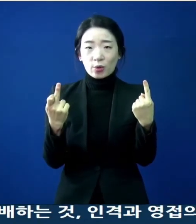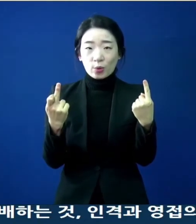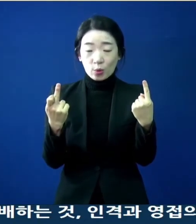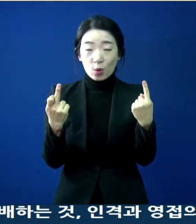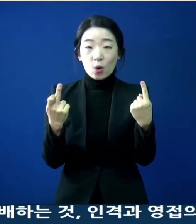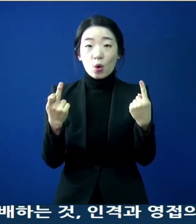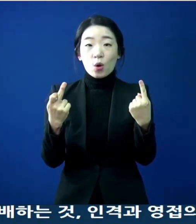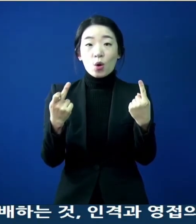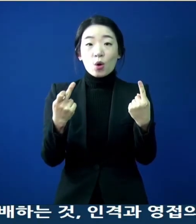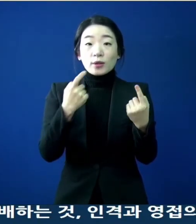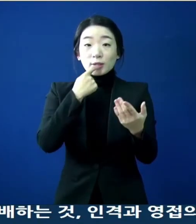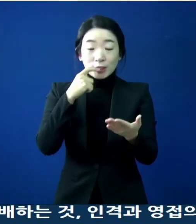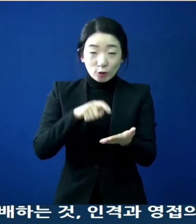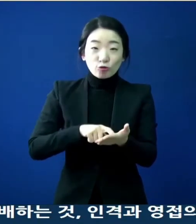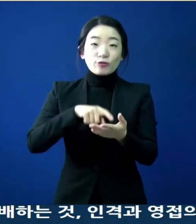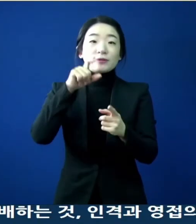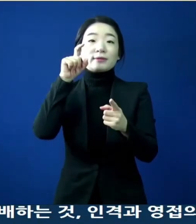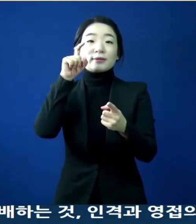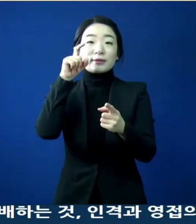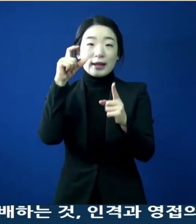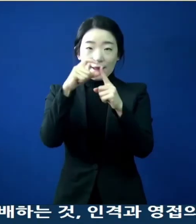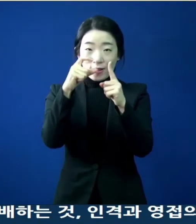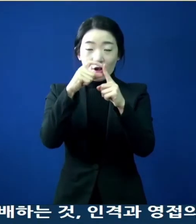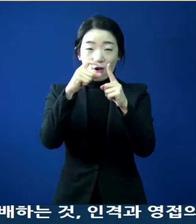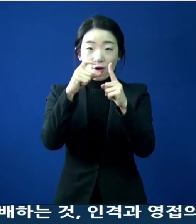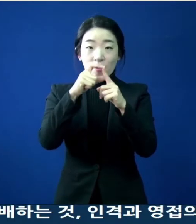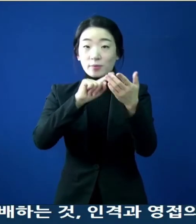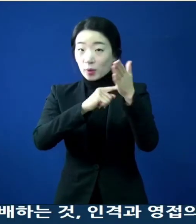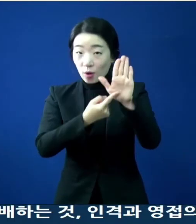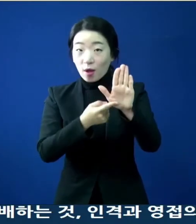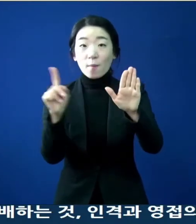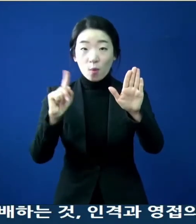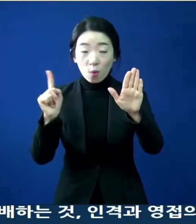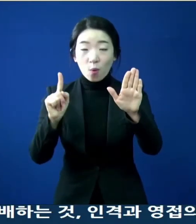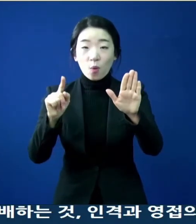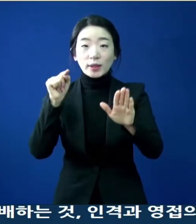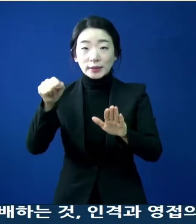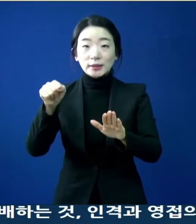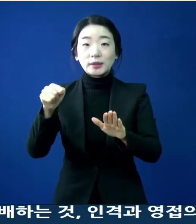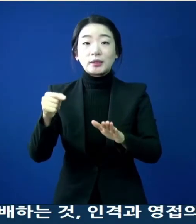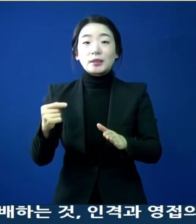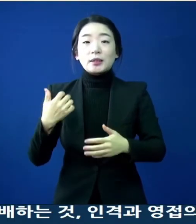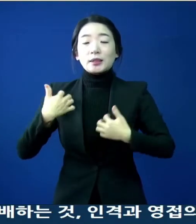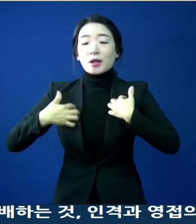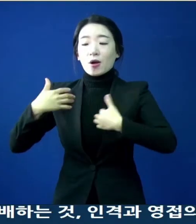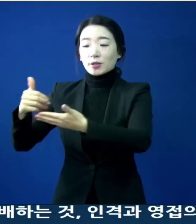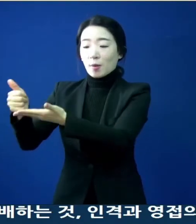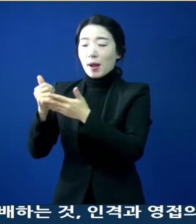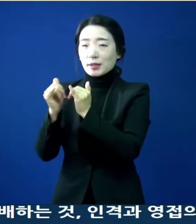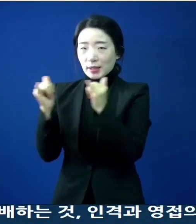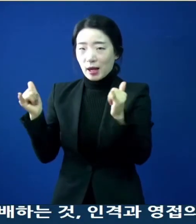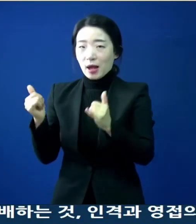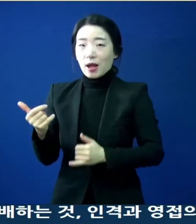바꿔주고 있습니다. 영접하는 자, 곧 그 이름을 믿는